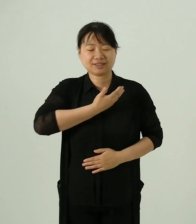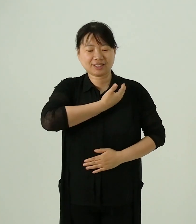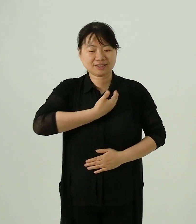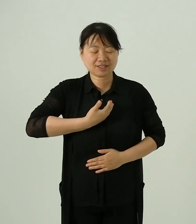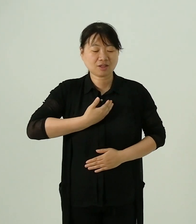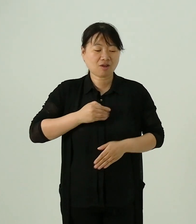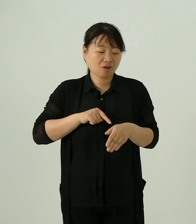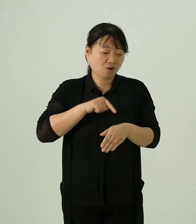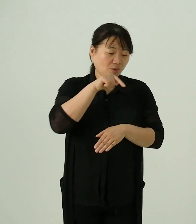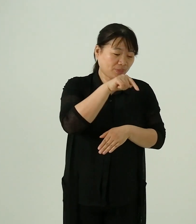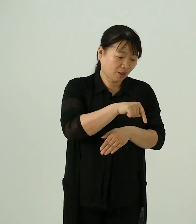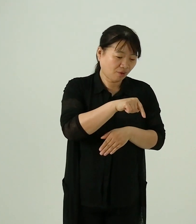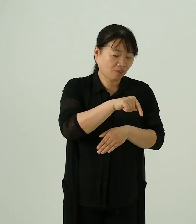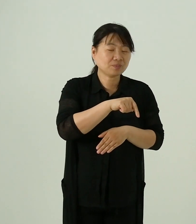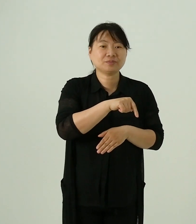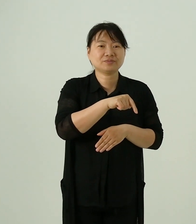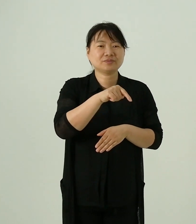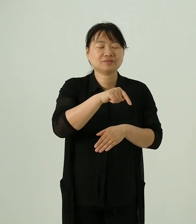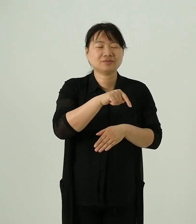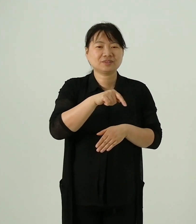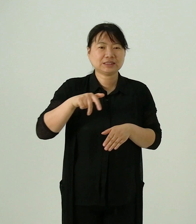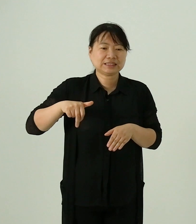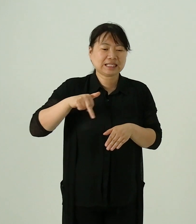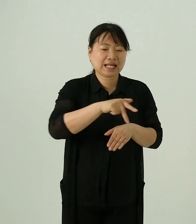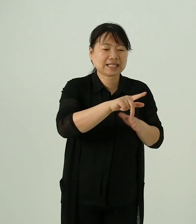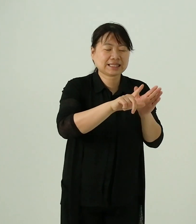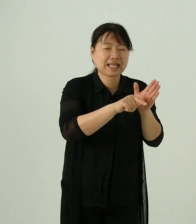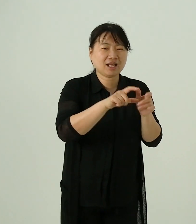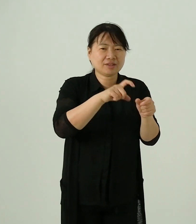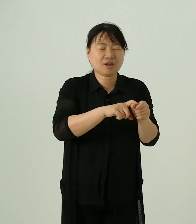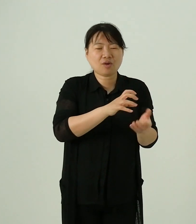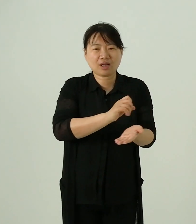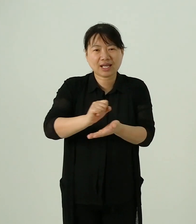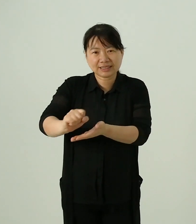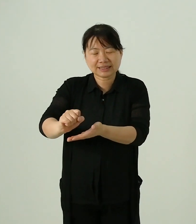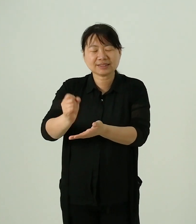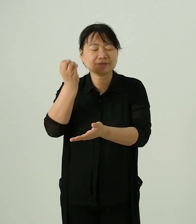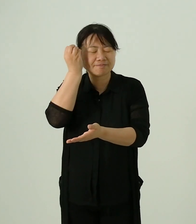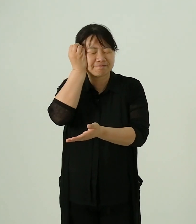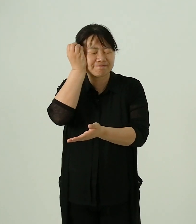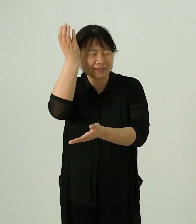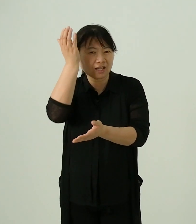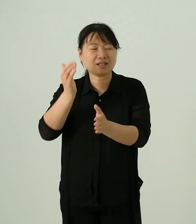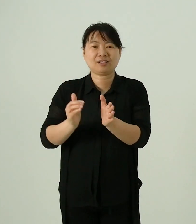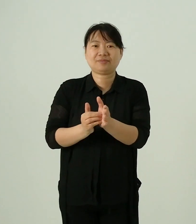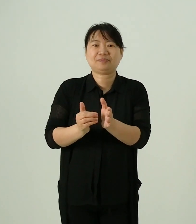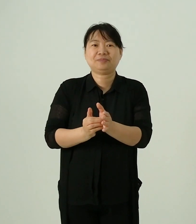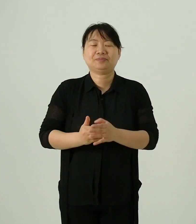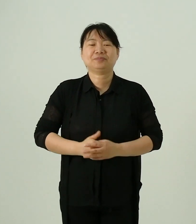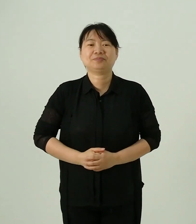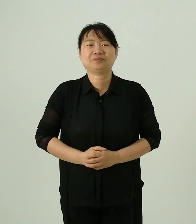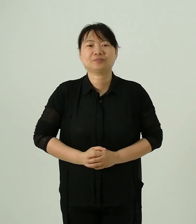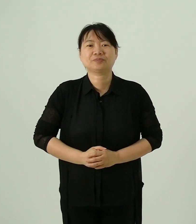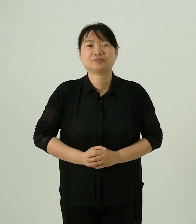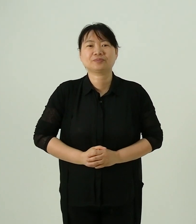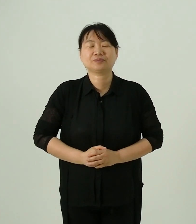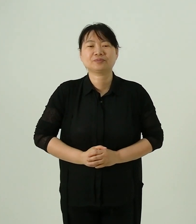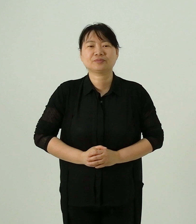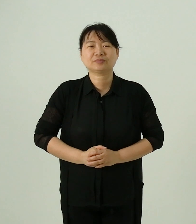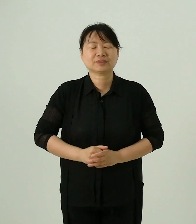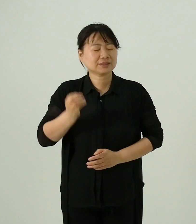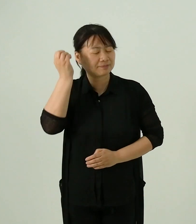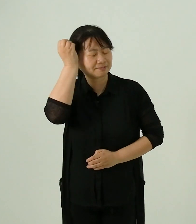제자들이 건너편으로 갈새 떡 가져가기를 잊었더니, 이렇게 돼 있어요.